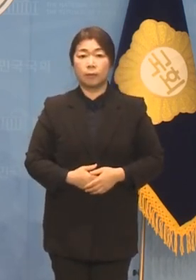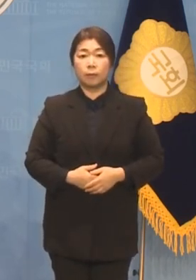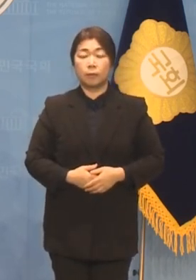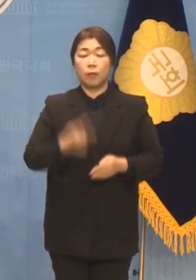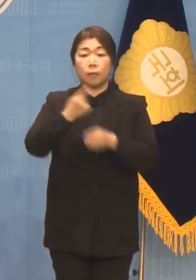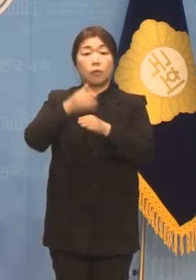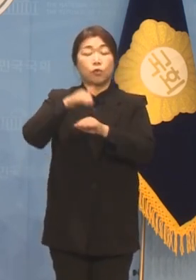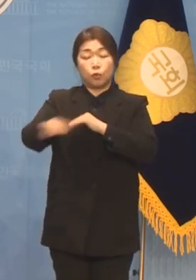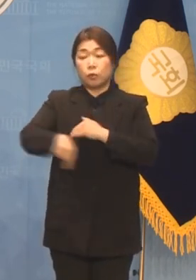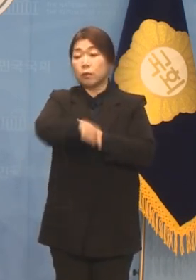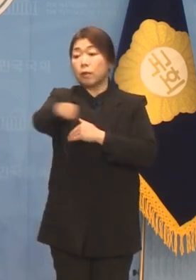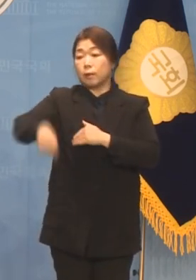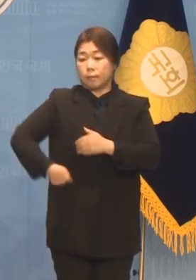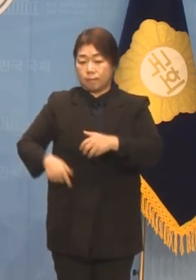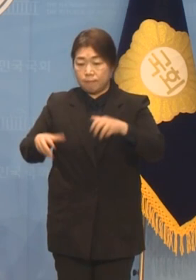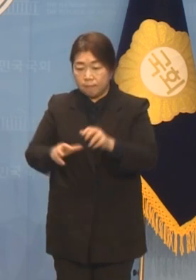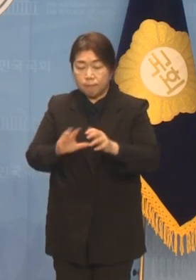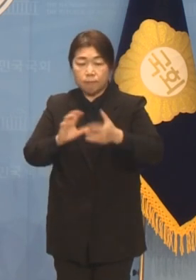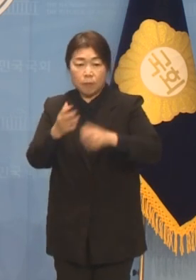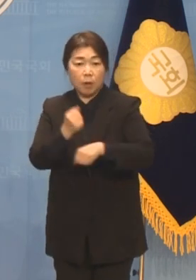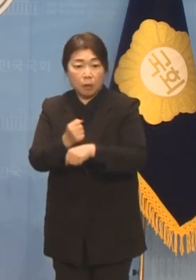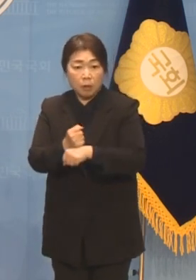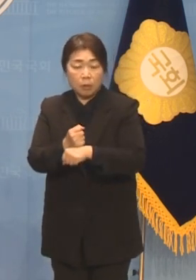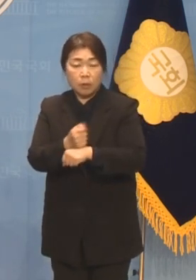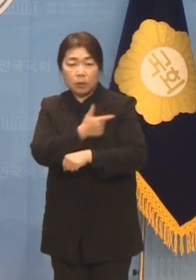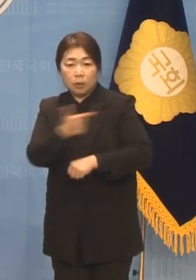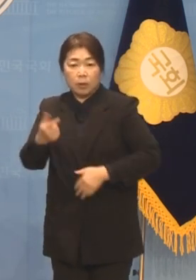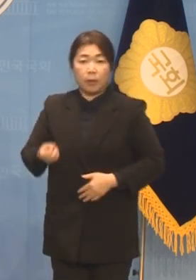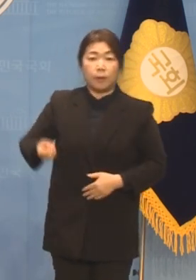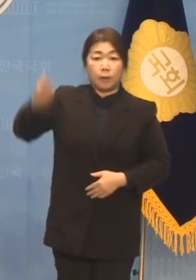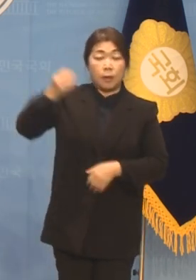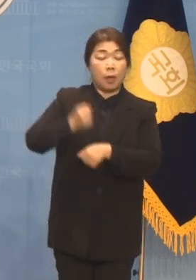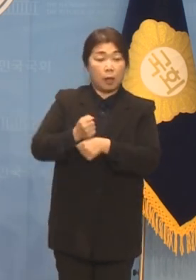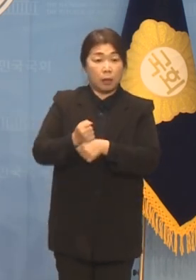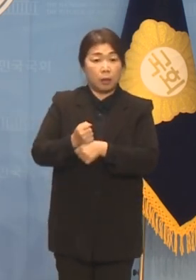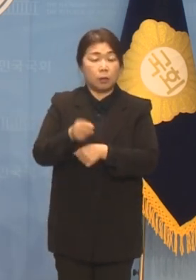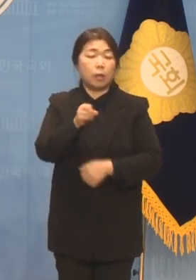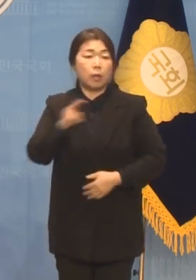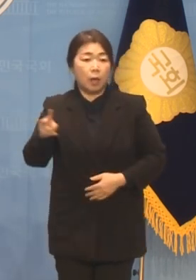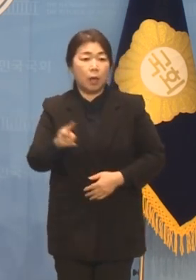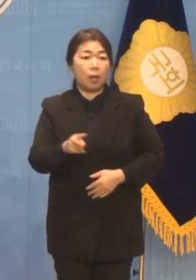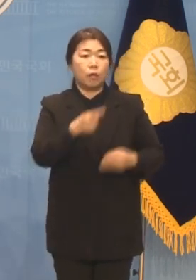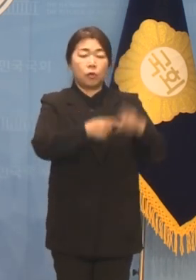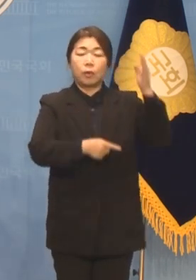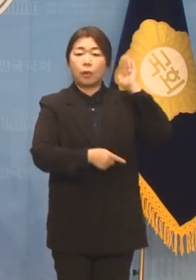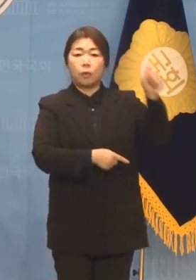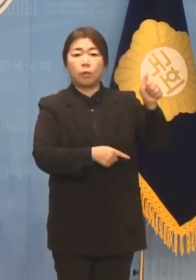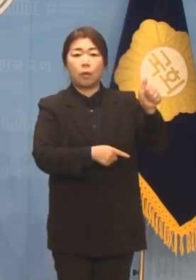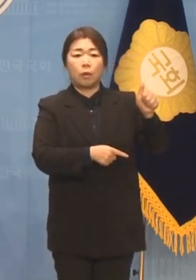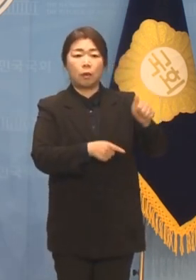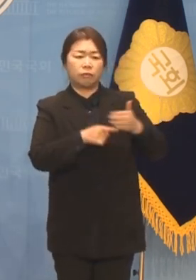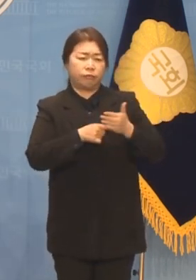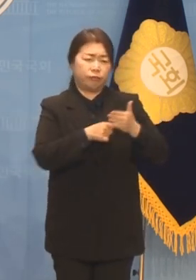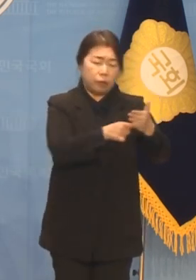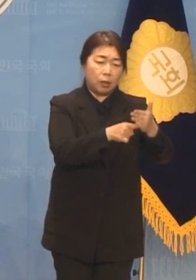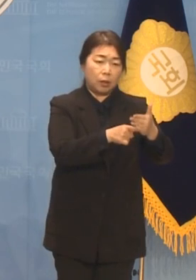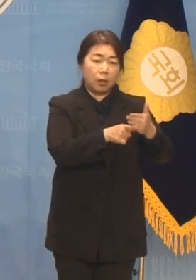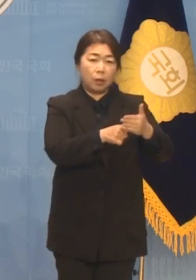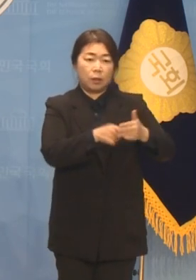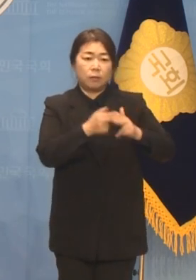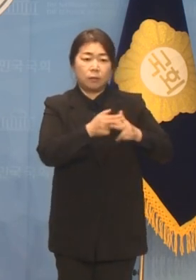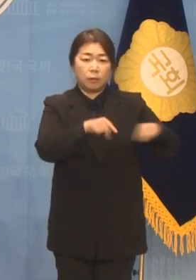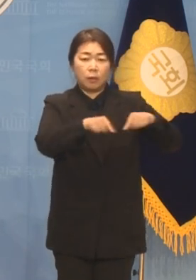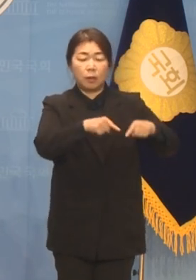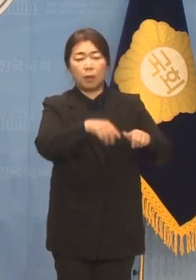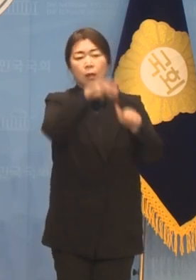민주진보 진영이 담대하게 연합해 크게 승리하라. 그래야 윤석열 대통령의 폭주를 막을 수 있다. 저는 그것이